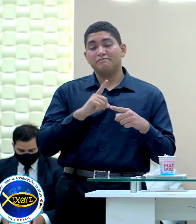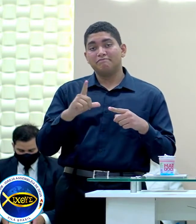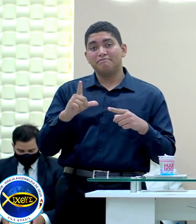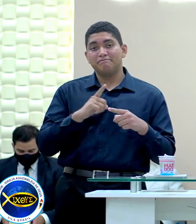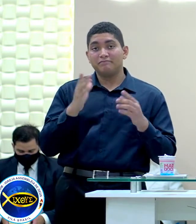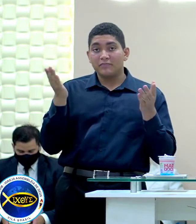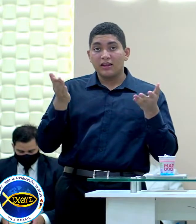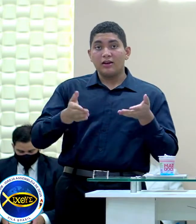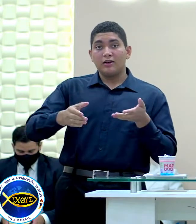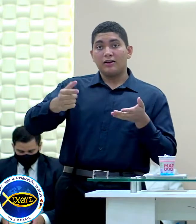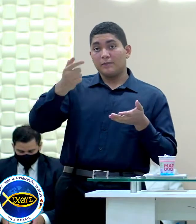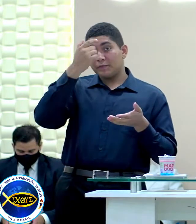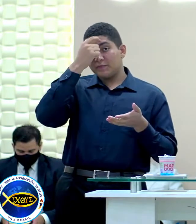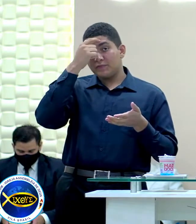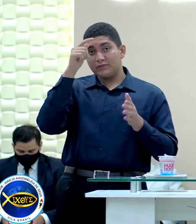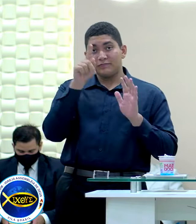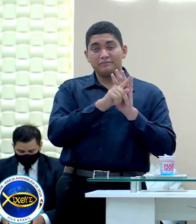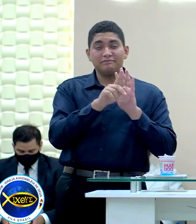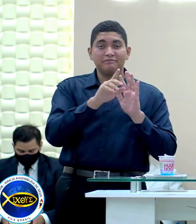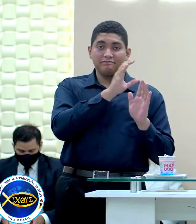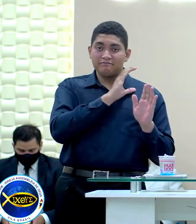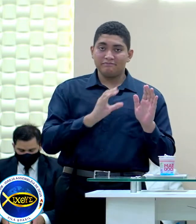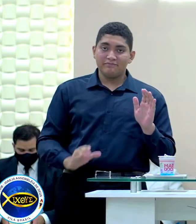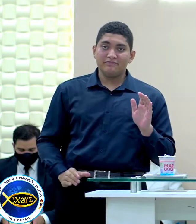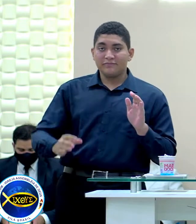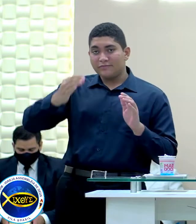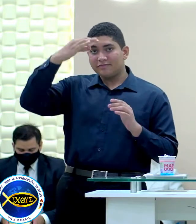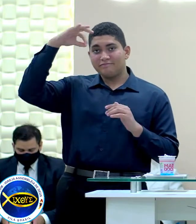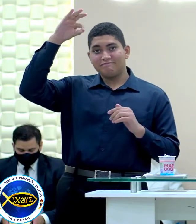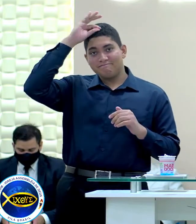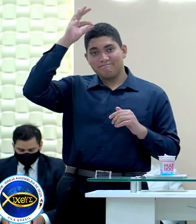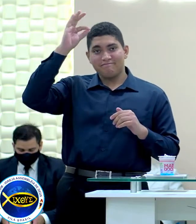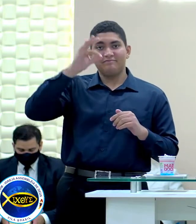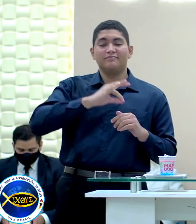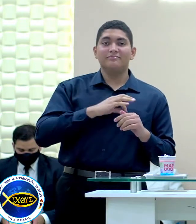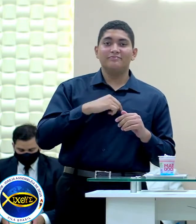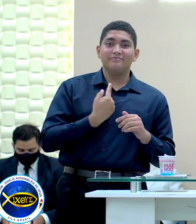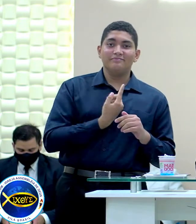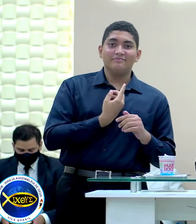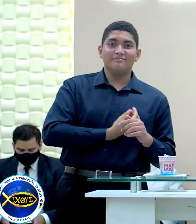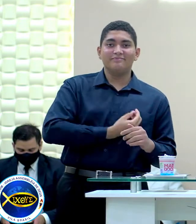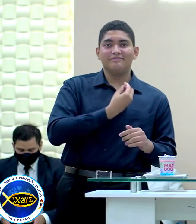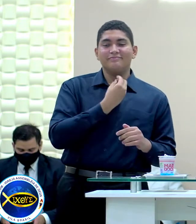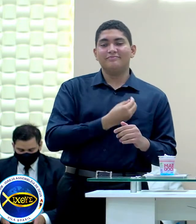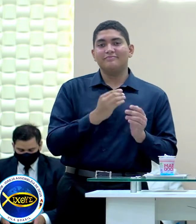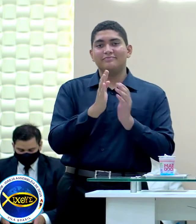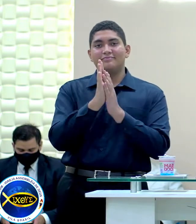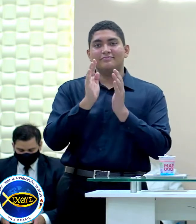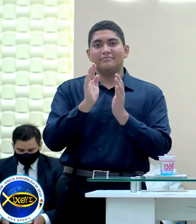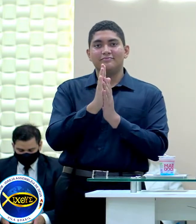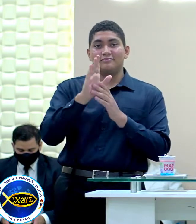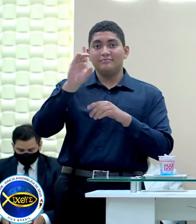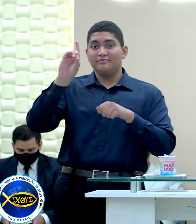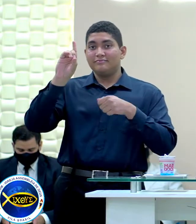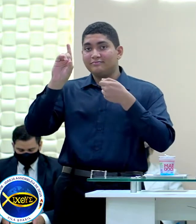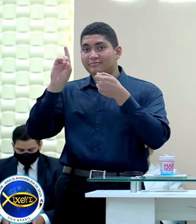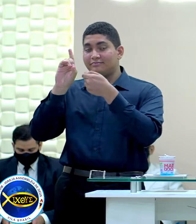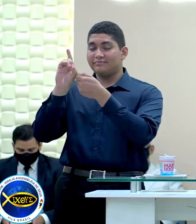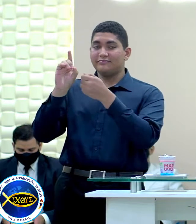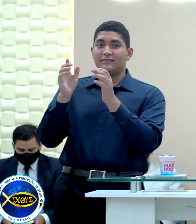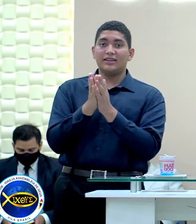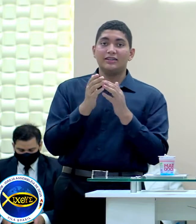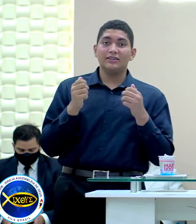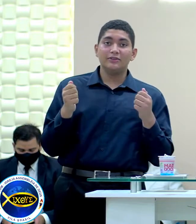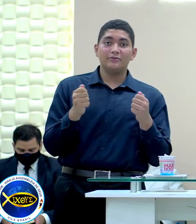de Deus habita em nossas vidas, louvado seja o santo nome do Senhor,